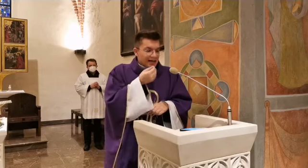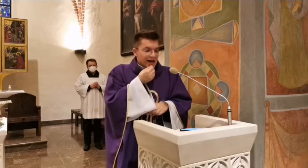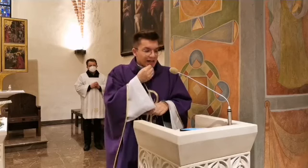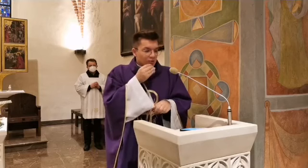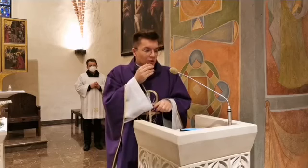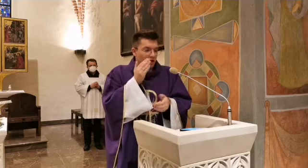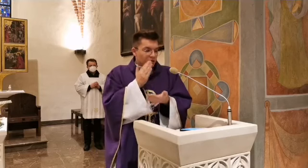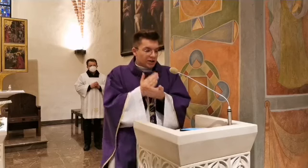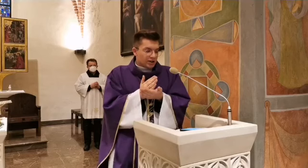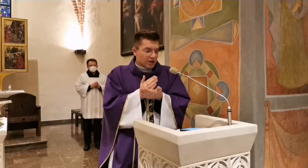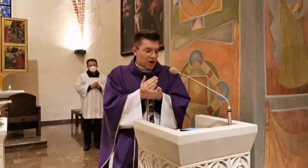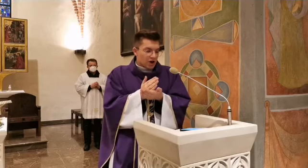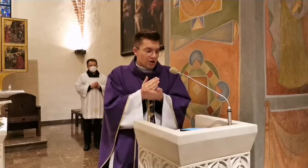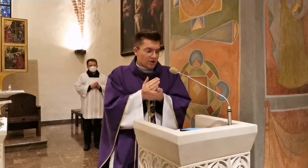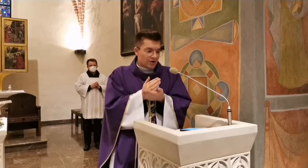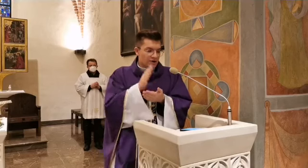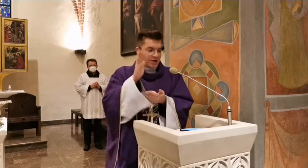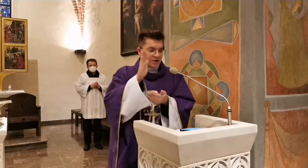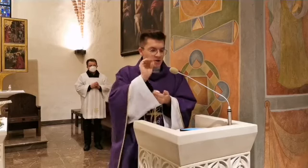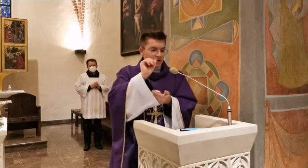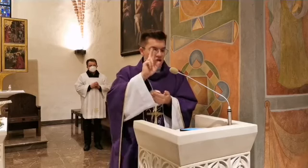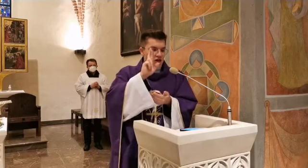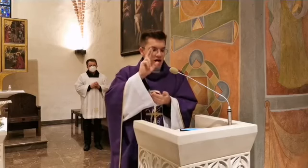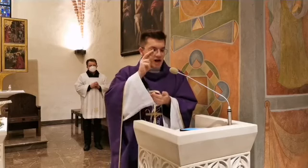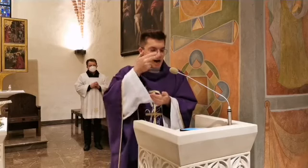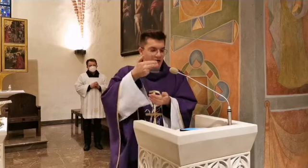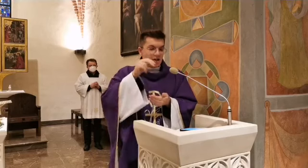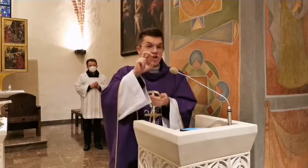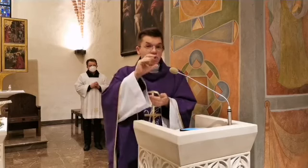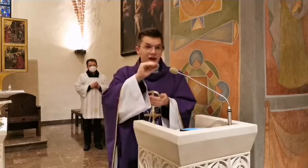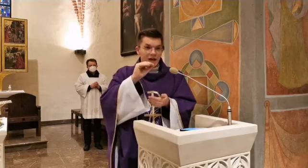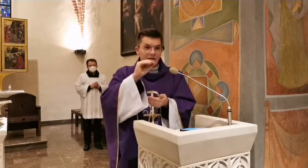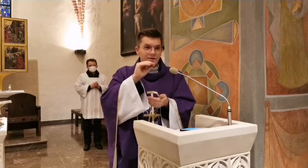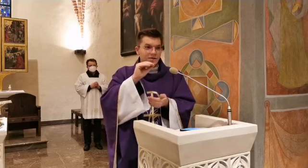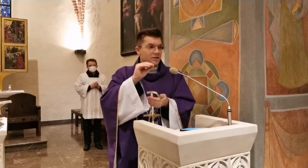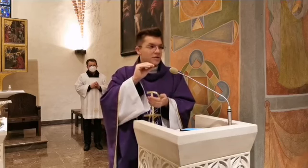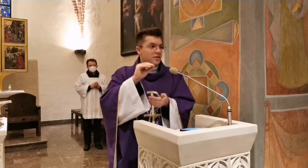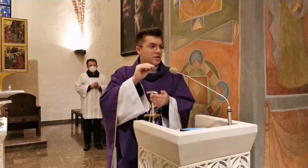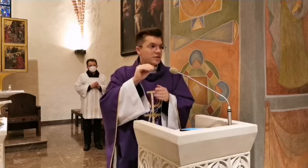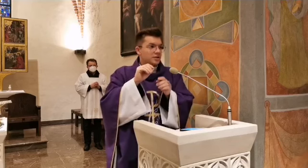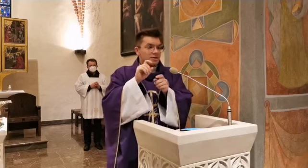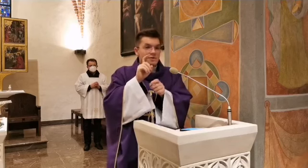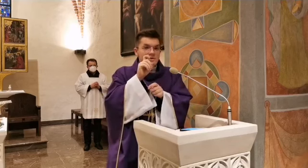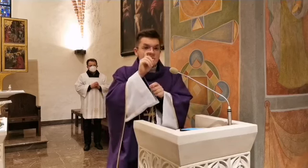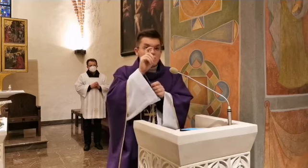A jadł tylko szarańcze